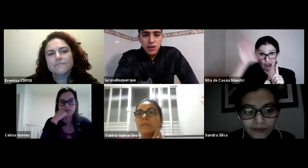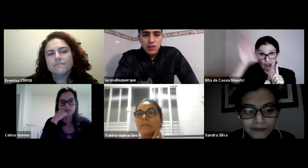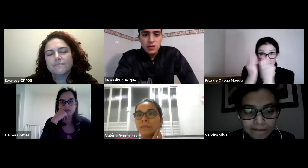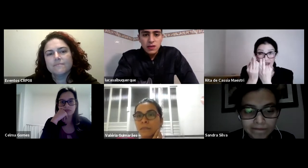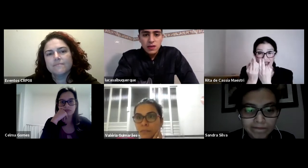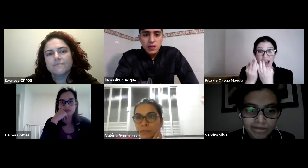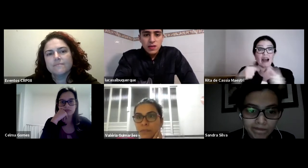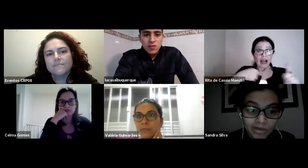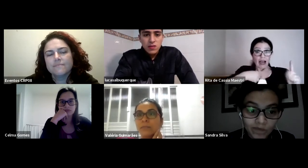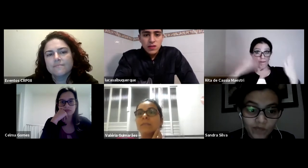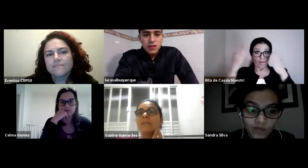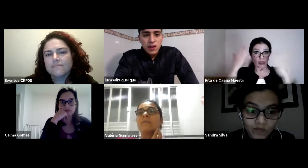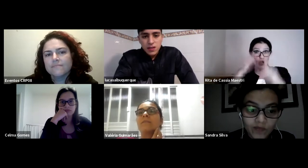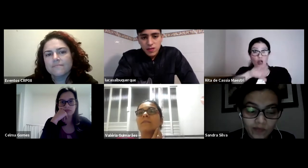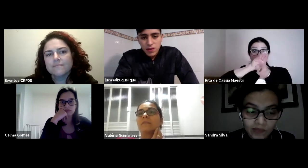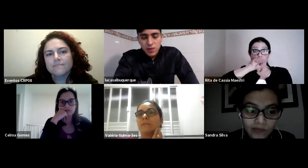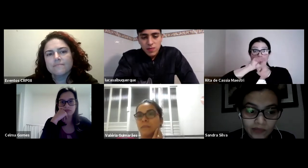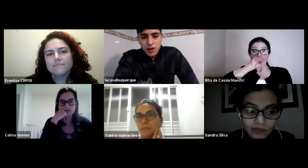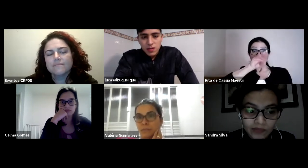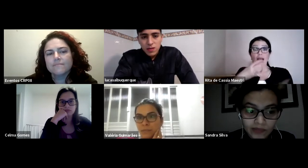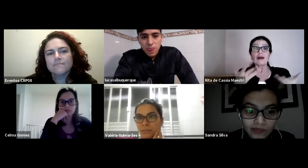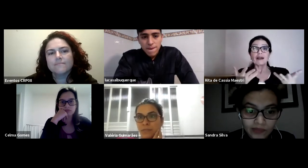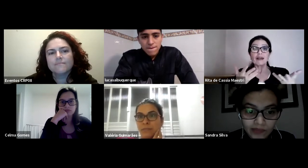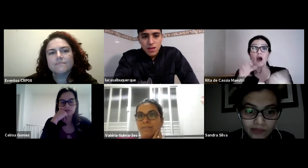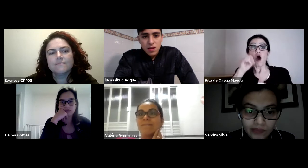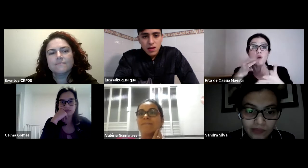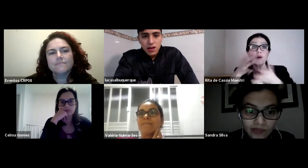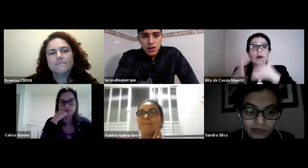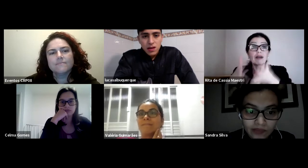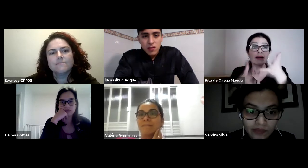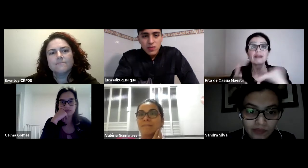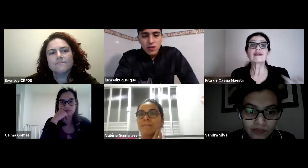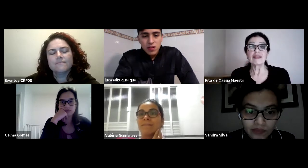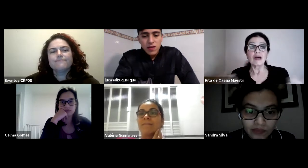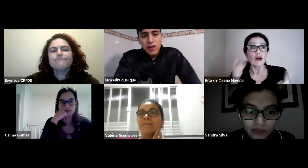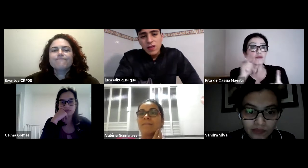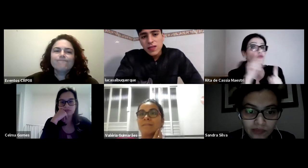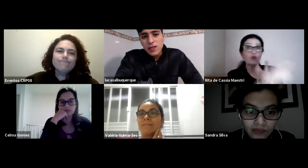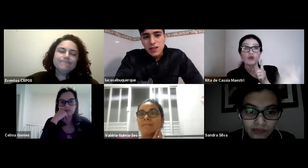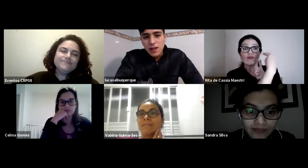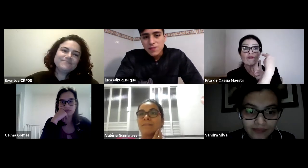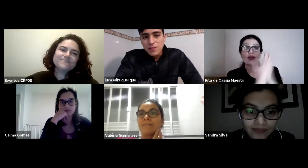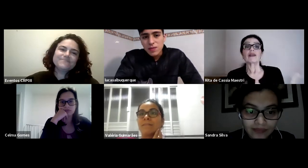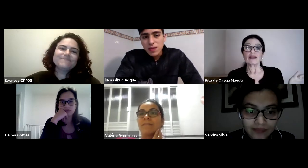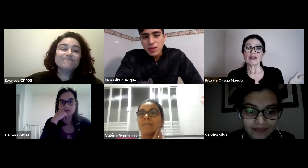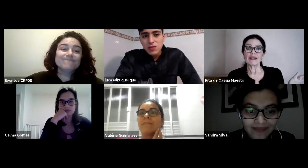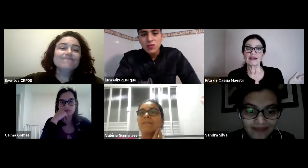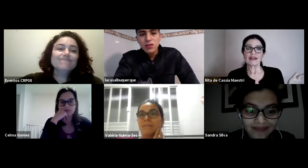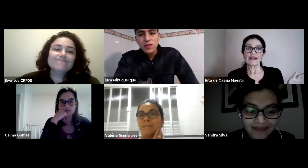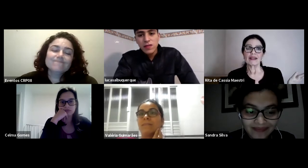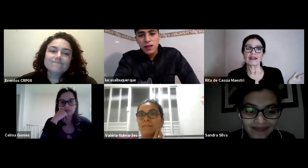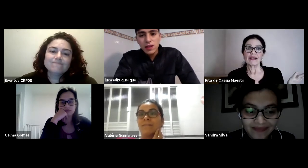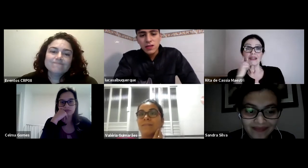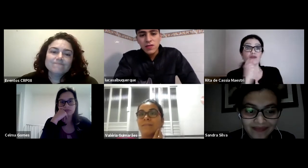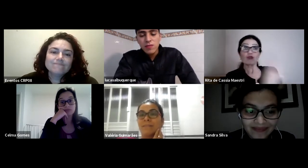interagir, mas quando você traz a família para perto, o psicólogo vai falar ou vai sinalizar? E o surdo